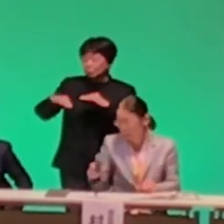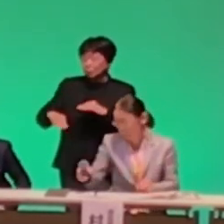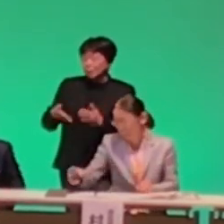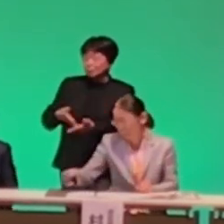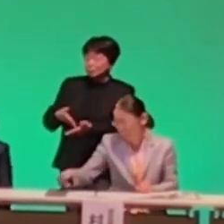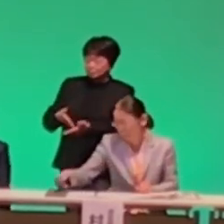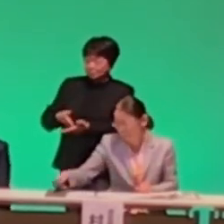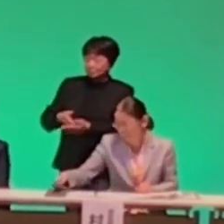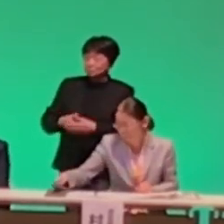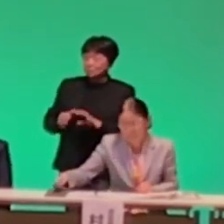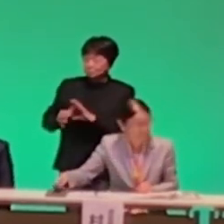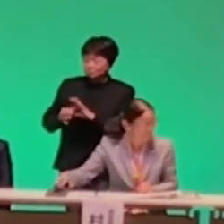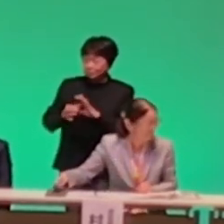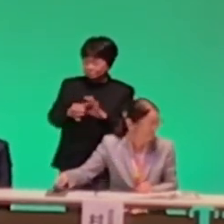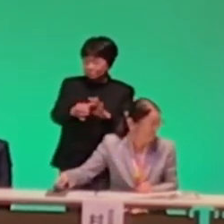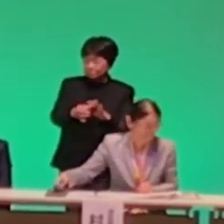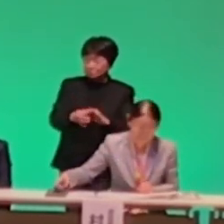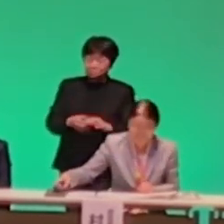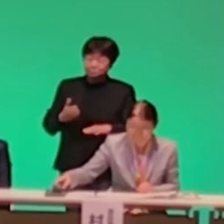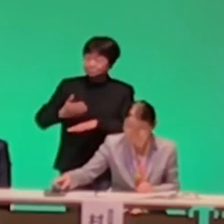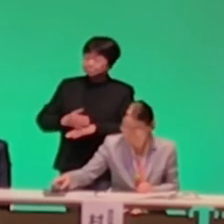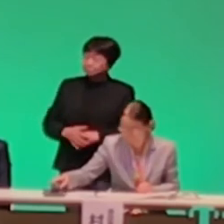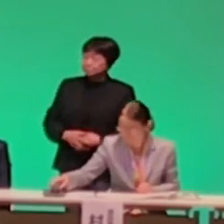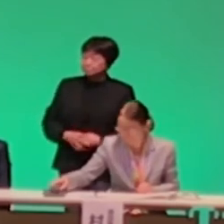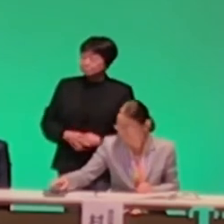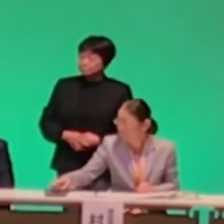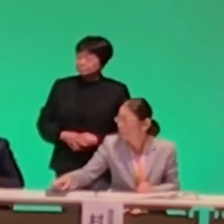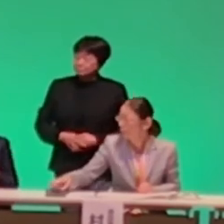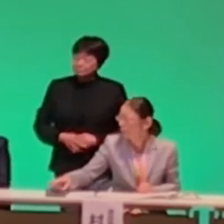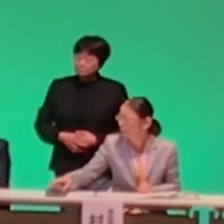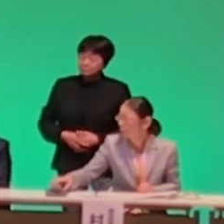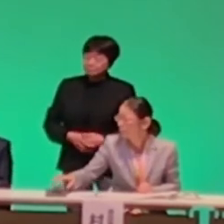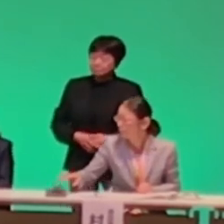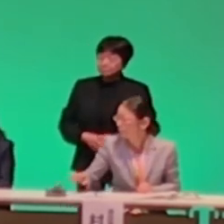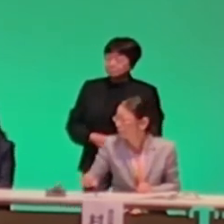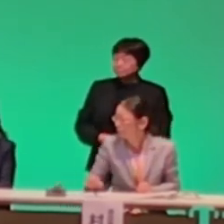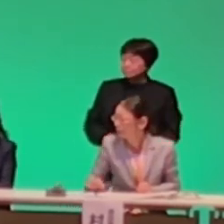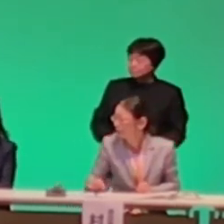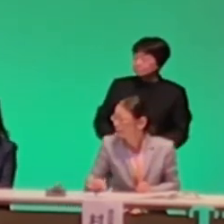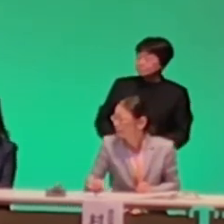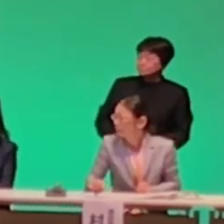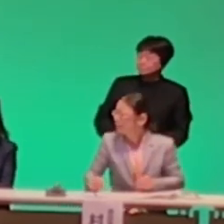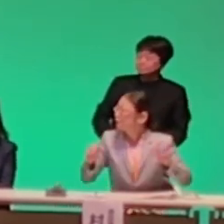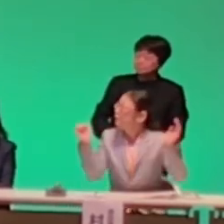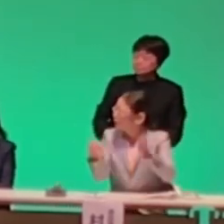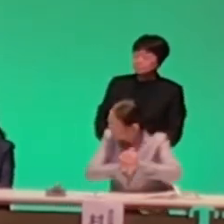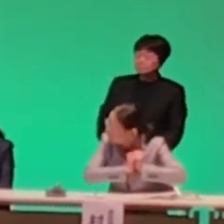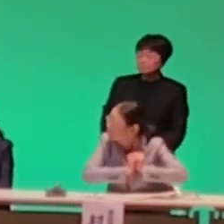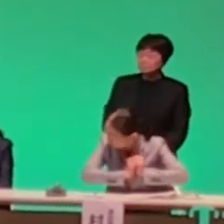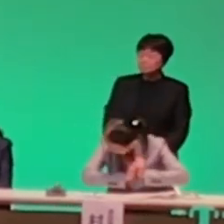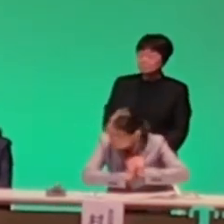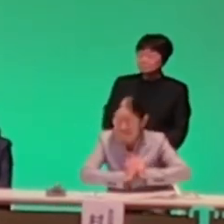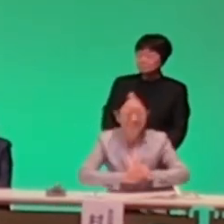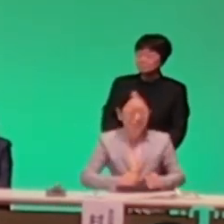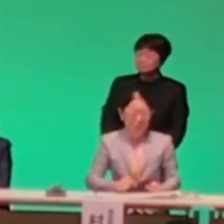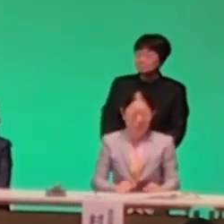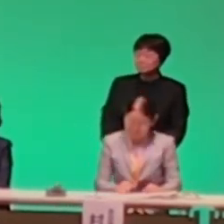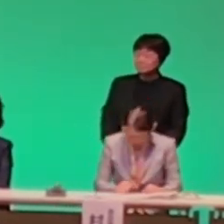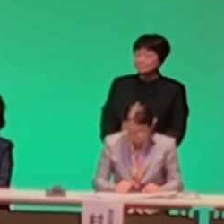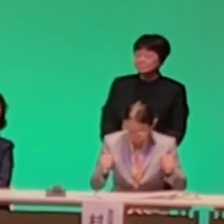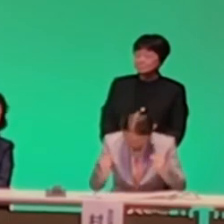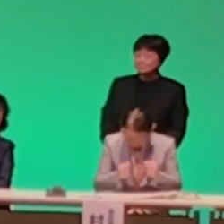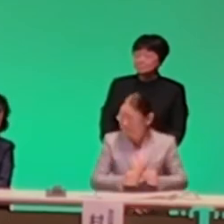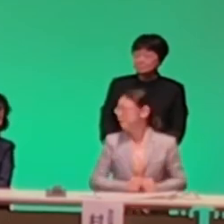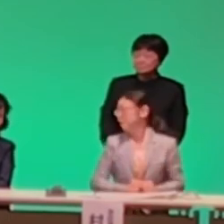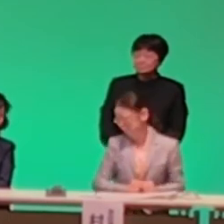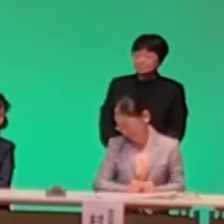ます。 ありがとうございます。敦子さんから提案があった時に財務省も受け止めとけばね、今のようなことが起き